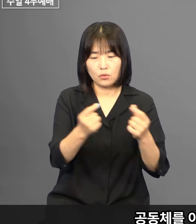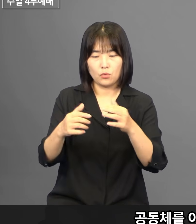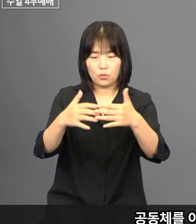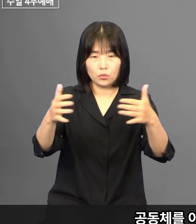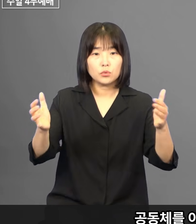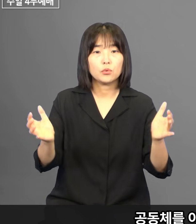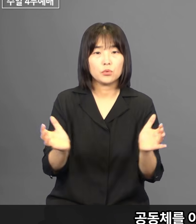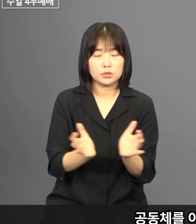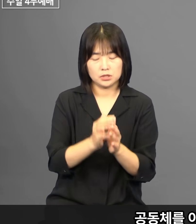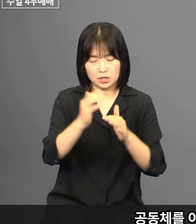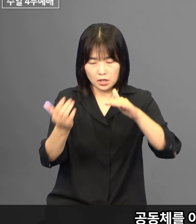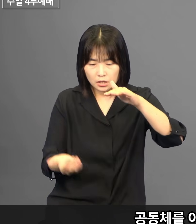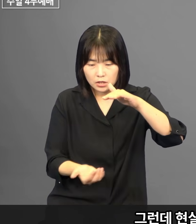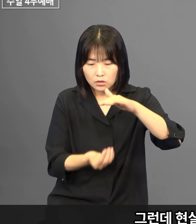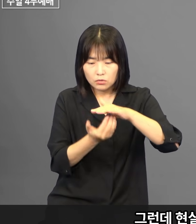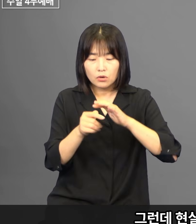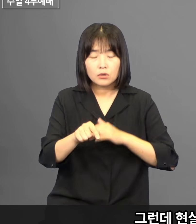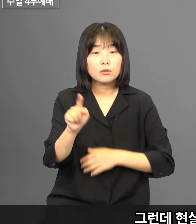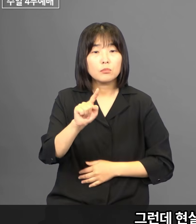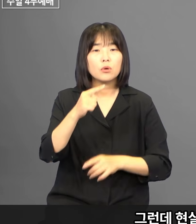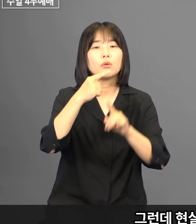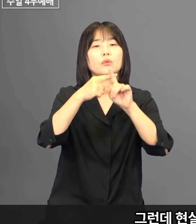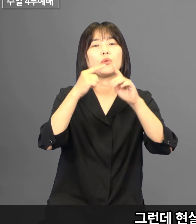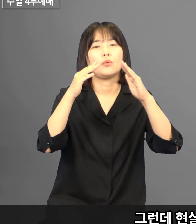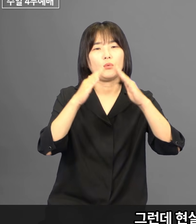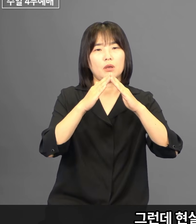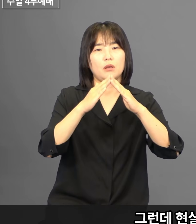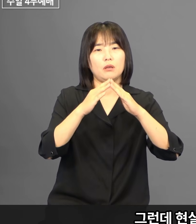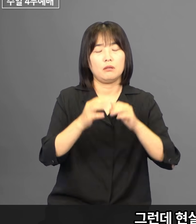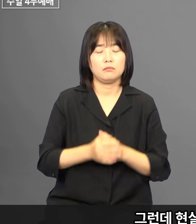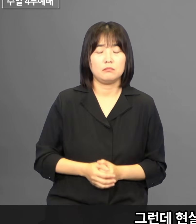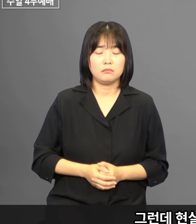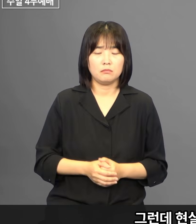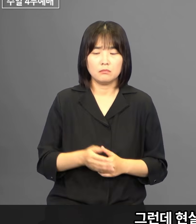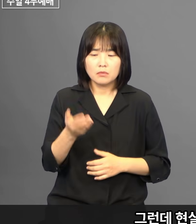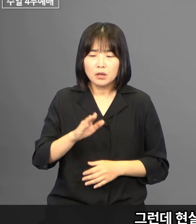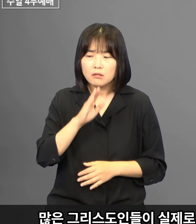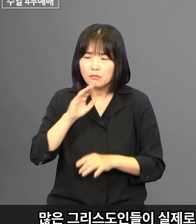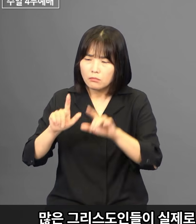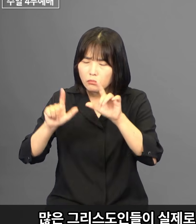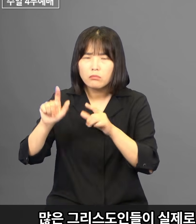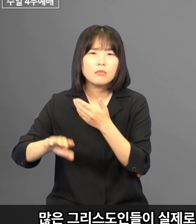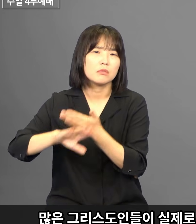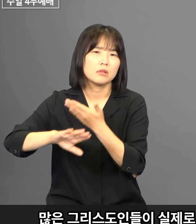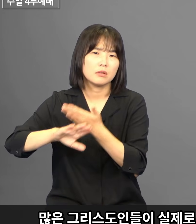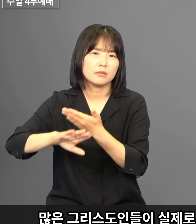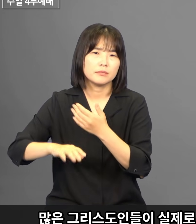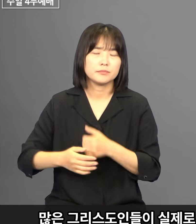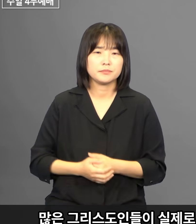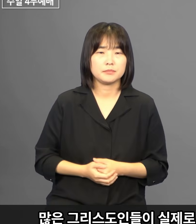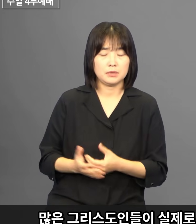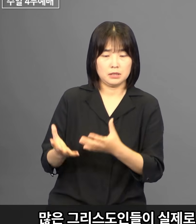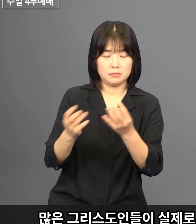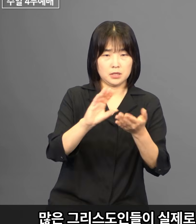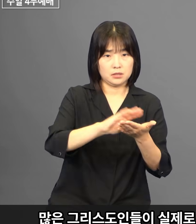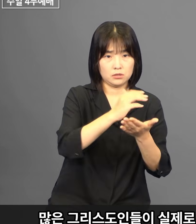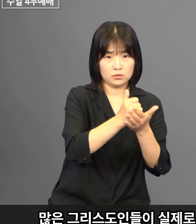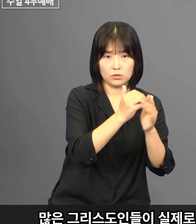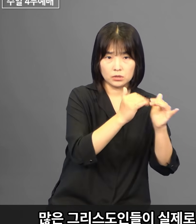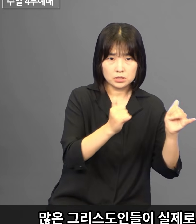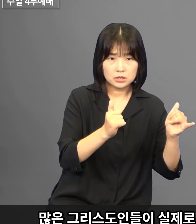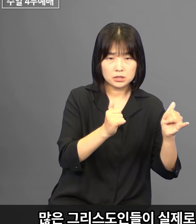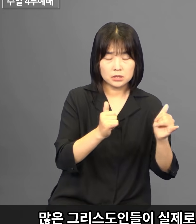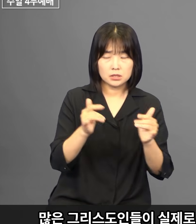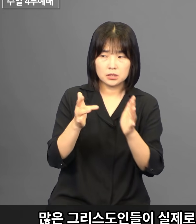곳이 교회입니다. 그런데 현실은 다르다는 거예요. 많은 그리스도인들이 실제로 예수님이